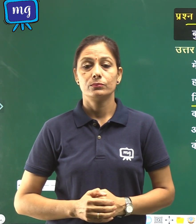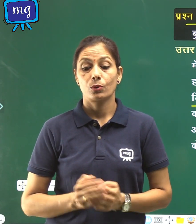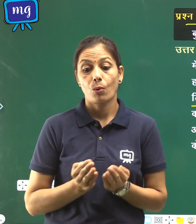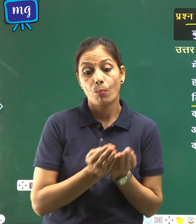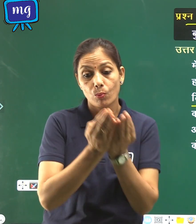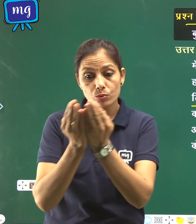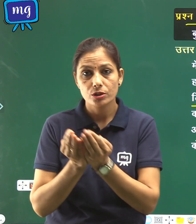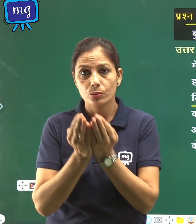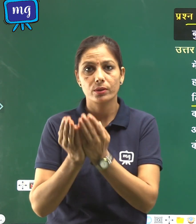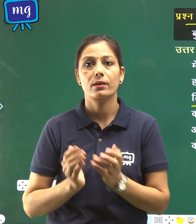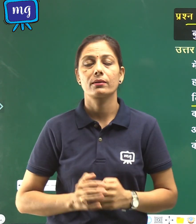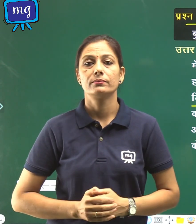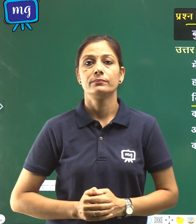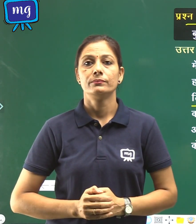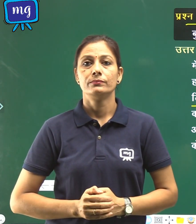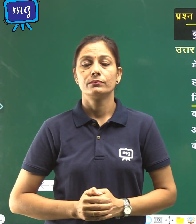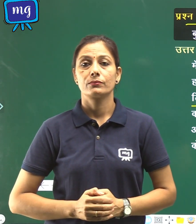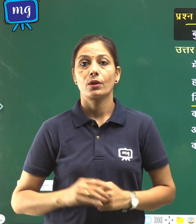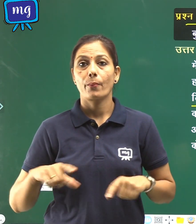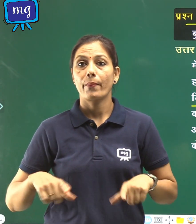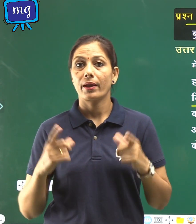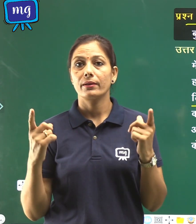पूज्य होता है। वह